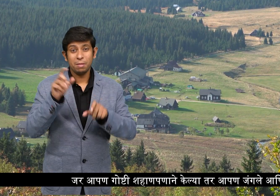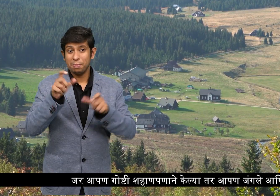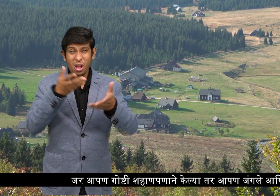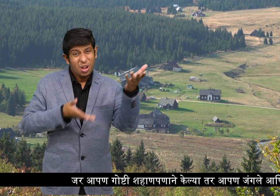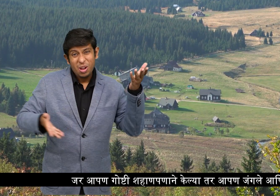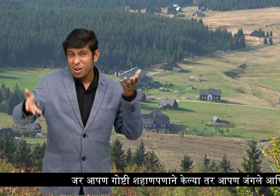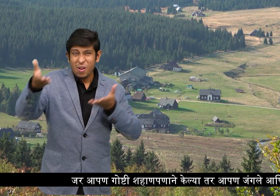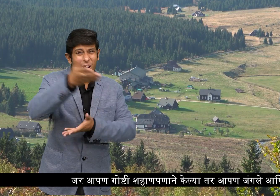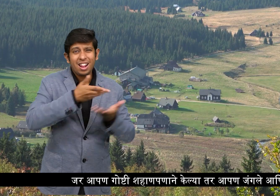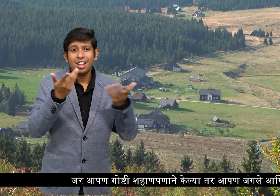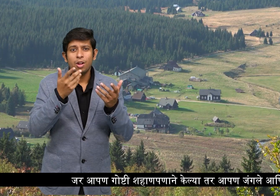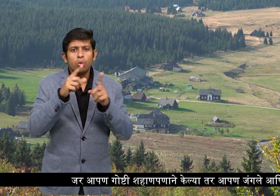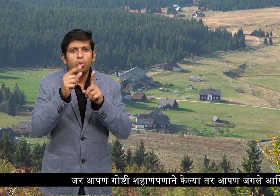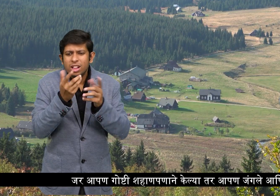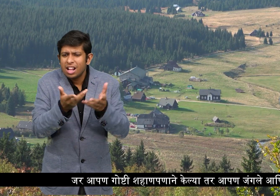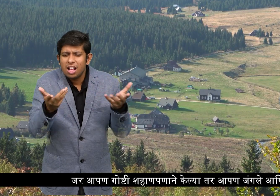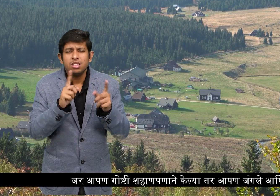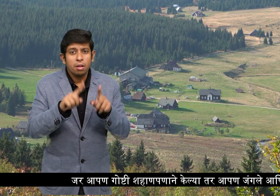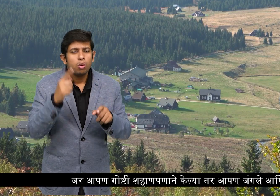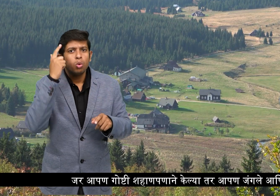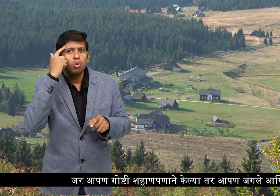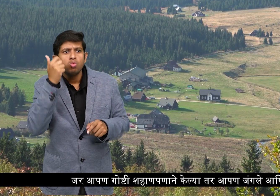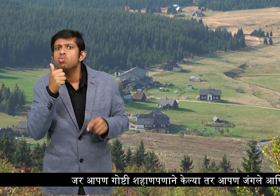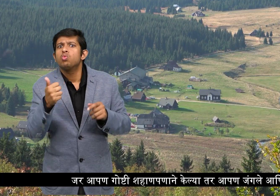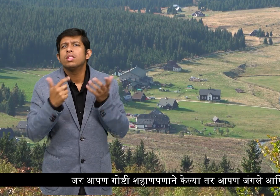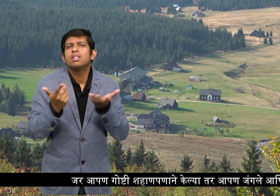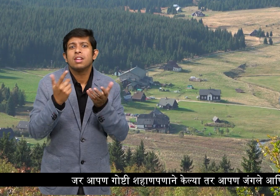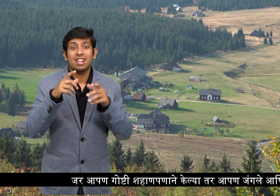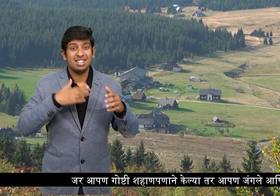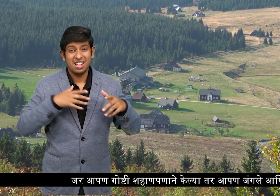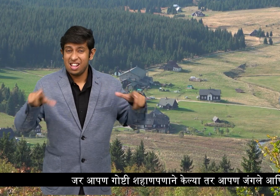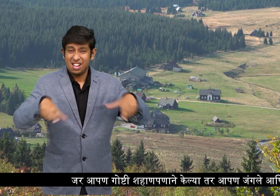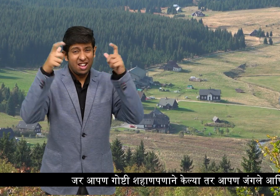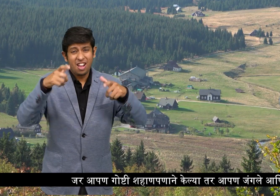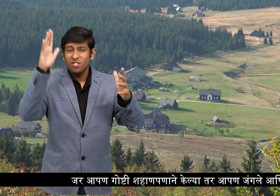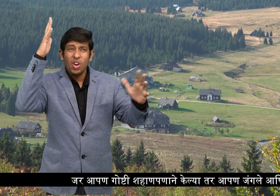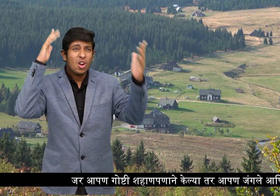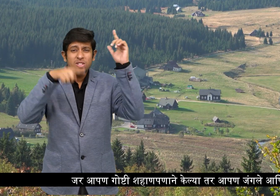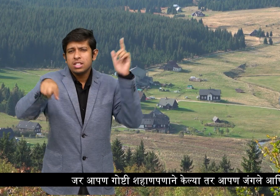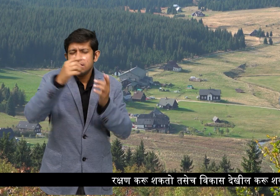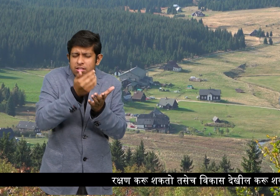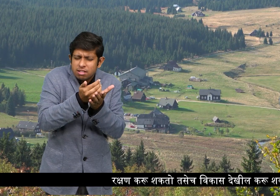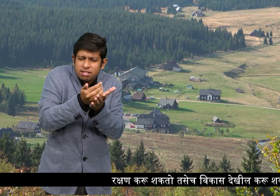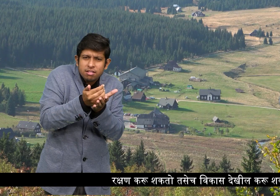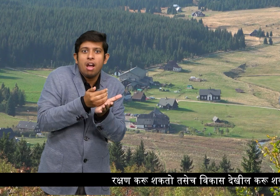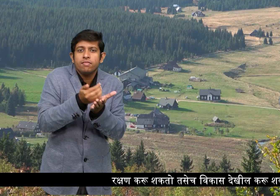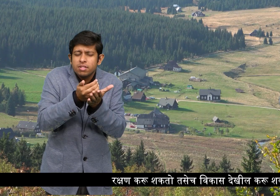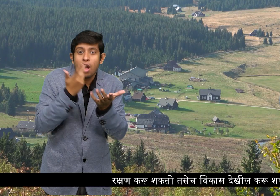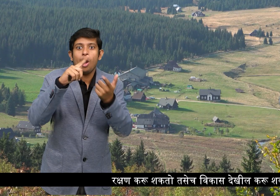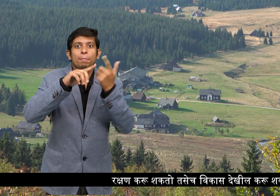जर आपण गोष्टी शहाणपणे केल्या तर आपण जंगले आणि पर्यावरणाचे रक्षण करू शकतो,